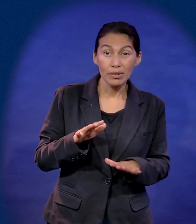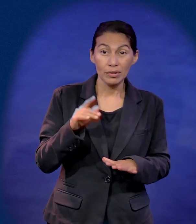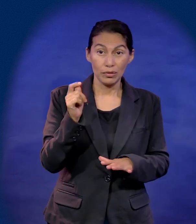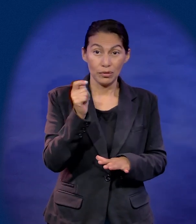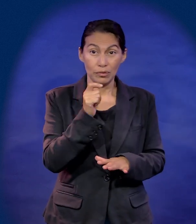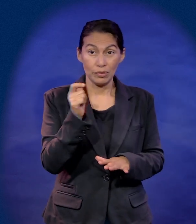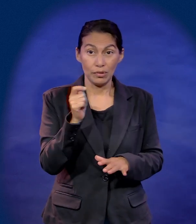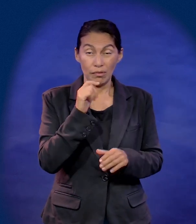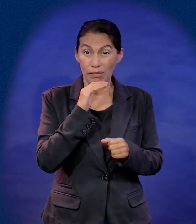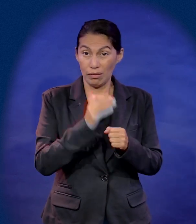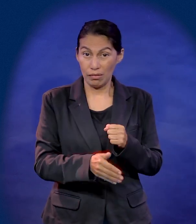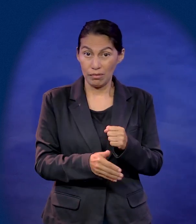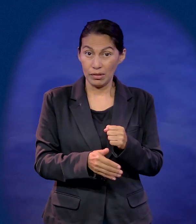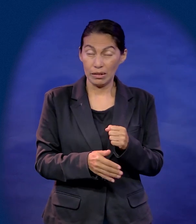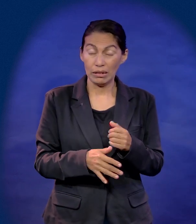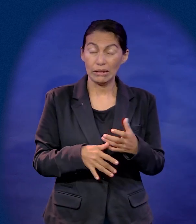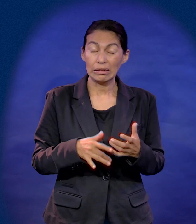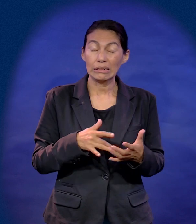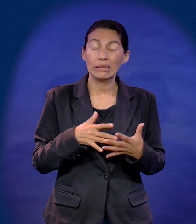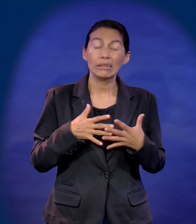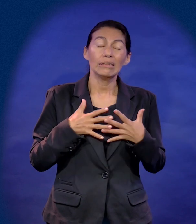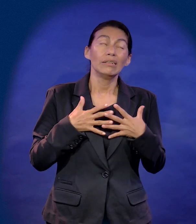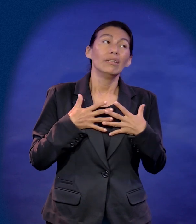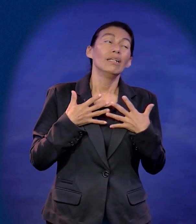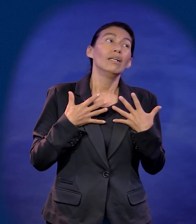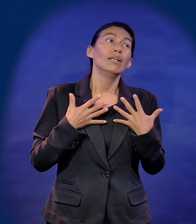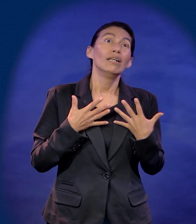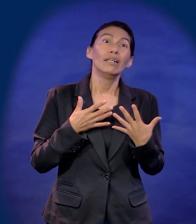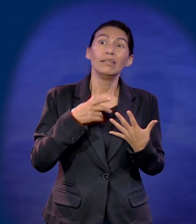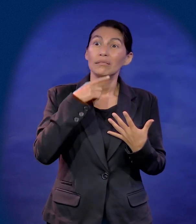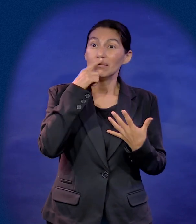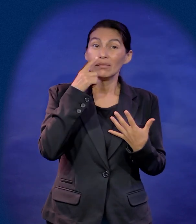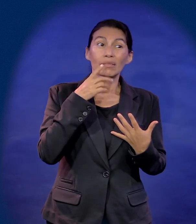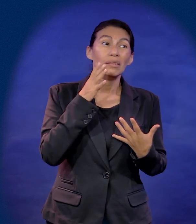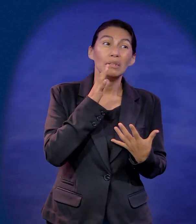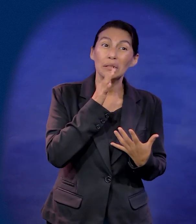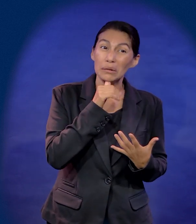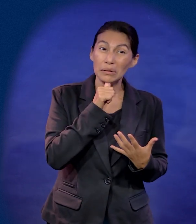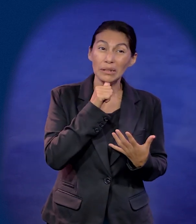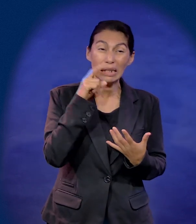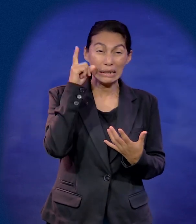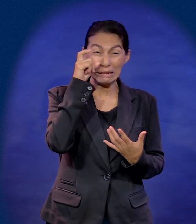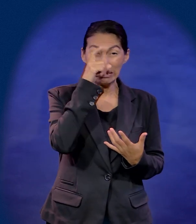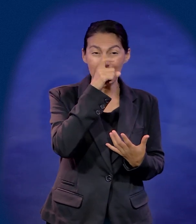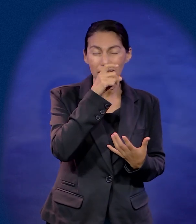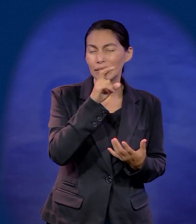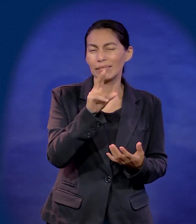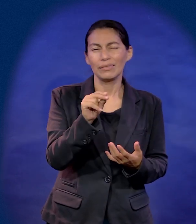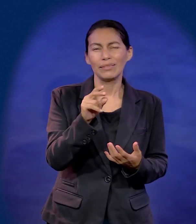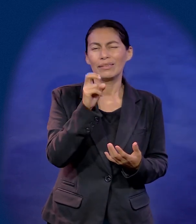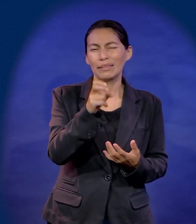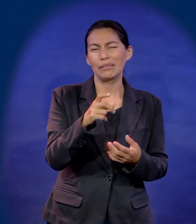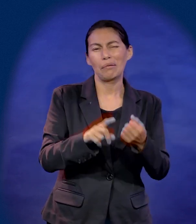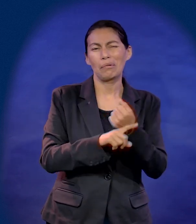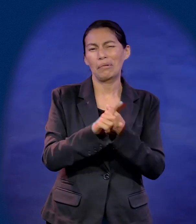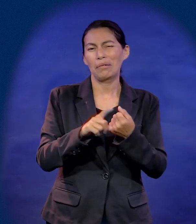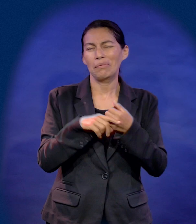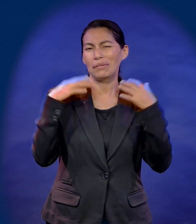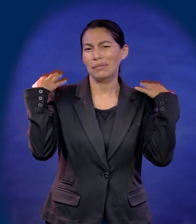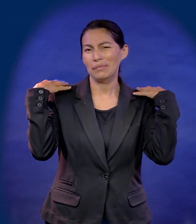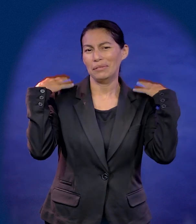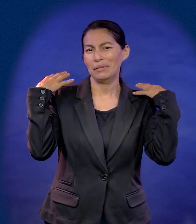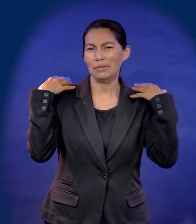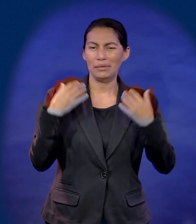Mira, escúchame, a veces cuando rompes un noviazgo, sientes que se te va la vida. Me falta la respiración, pastor. No, esos